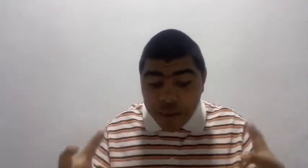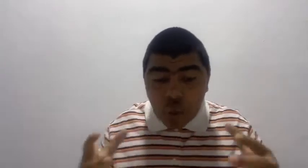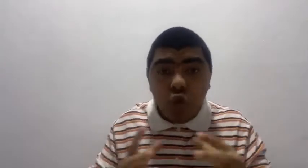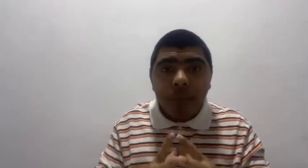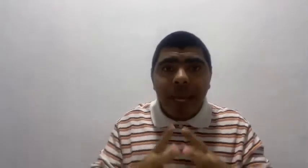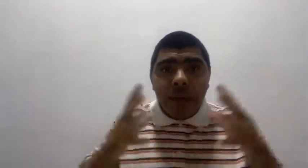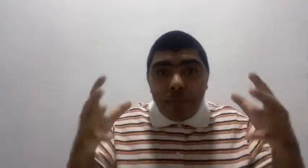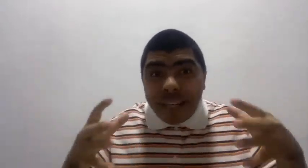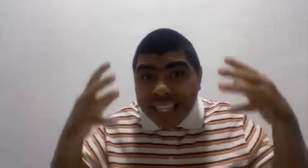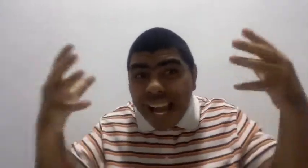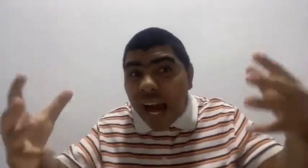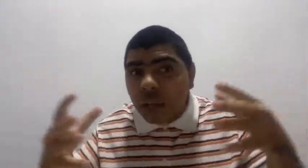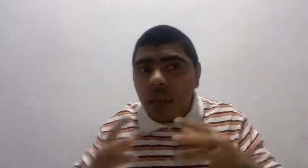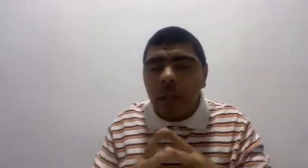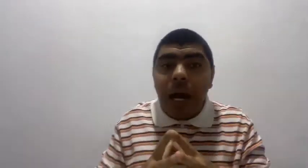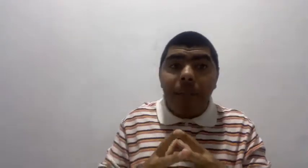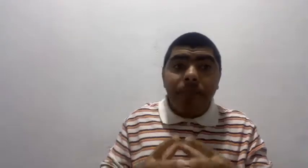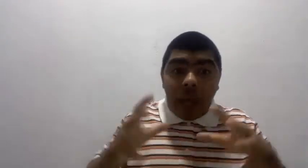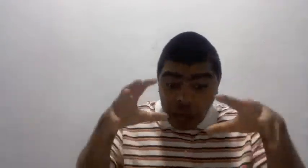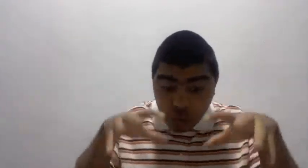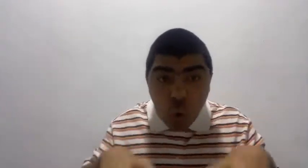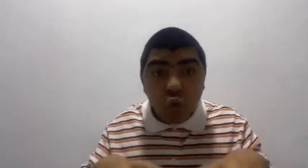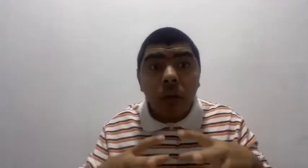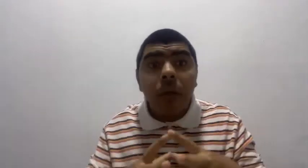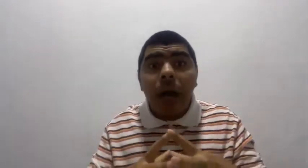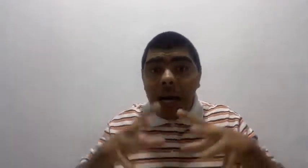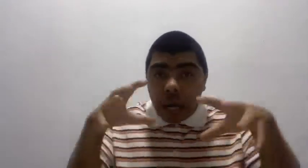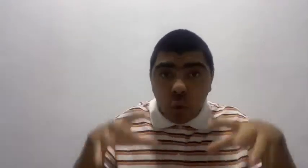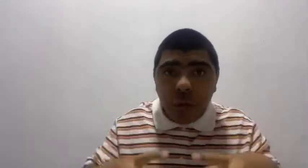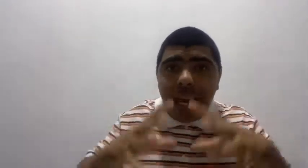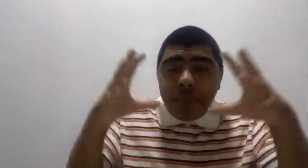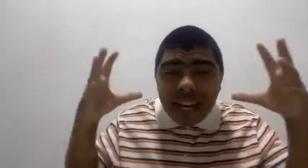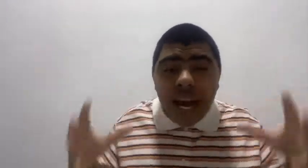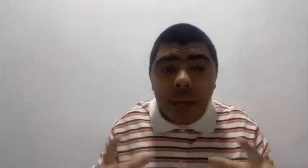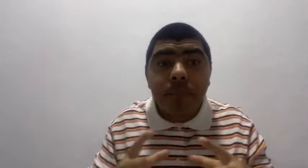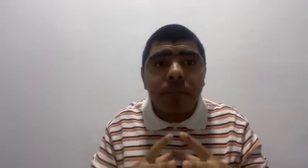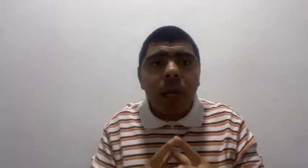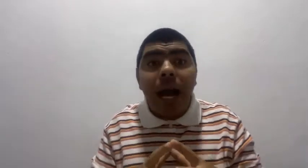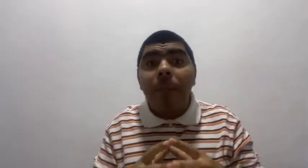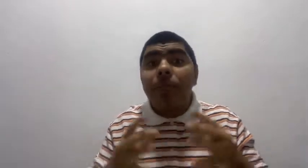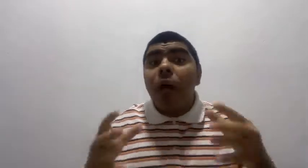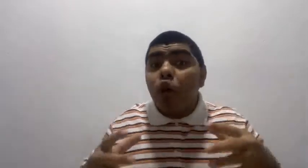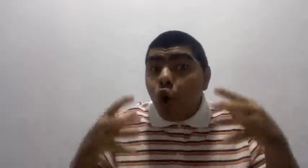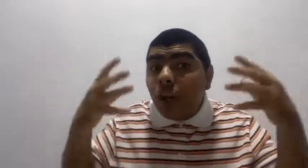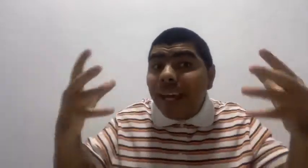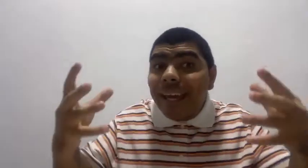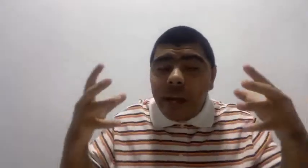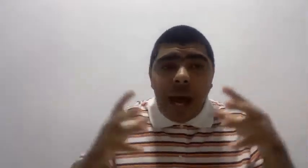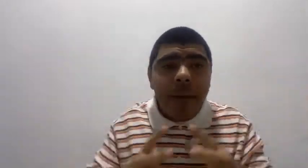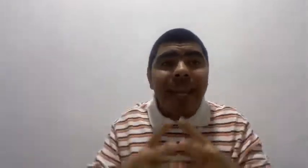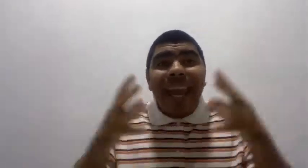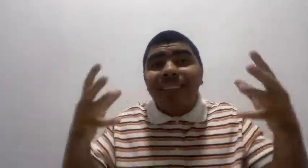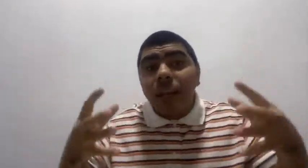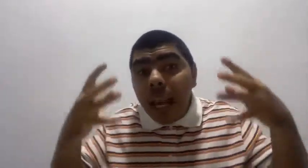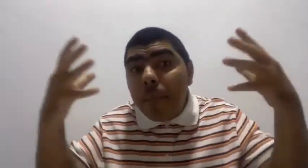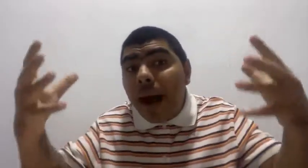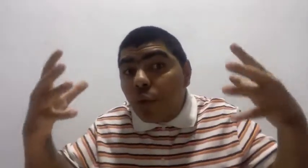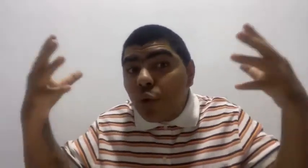queremos explicar, amén, a la luz de la palabra, amén, lo que, amén, es la